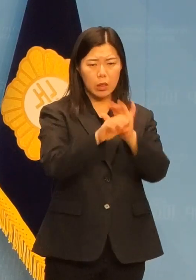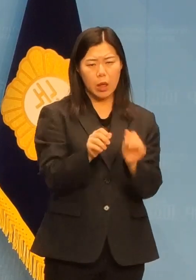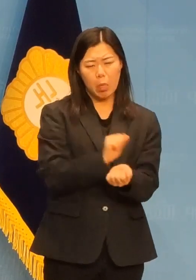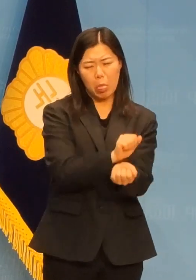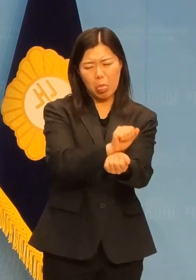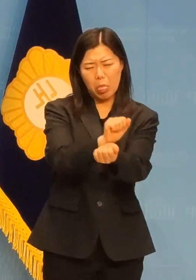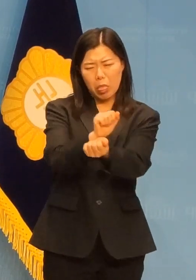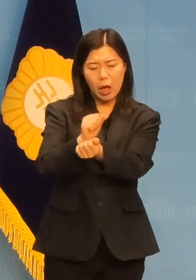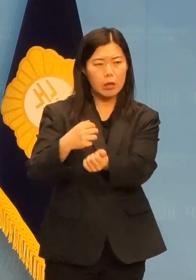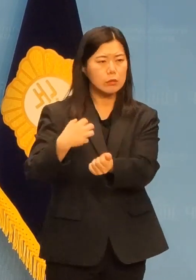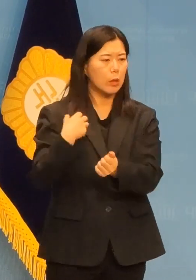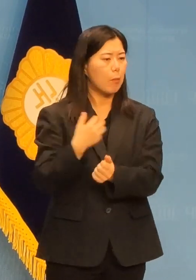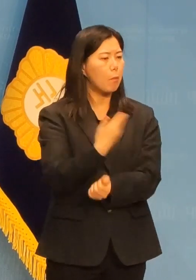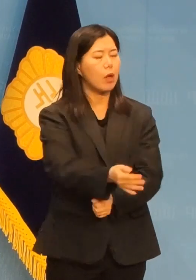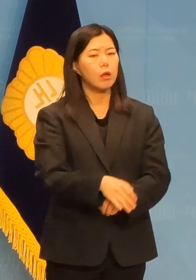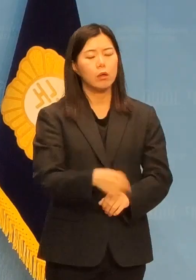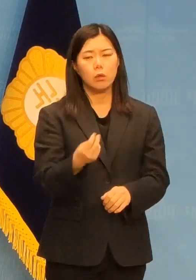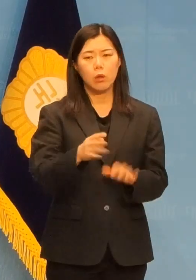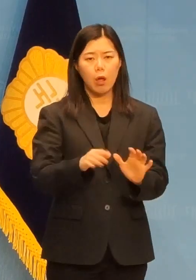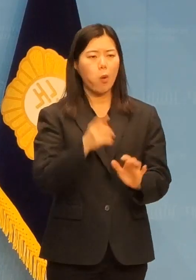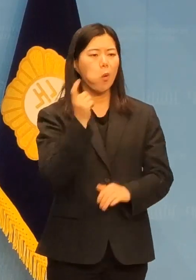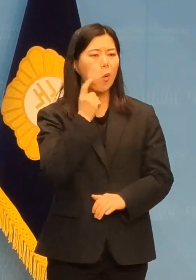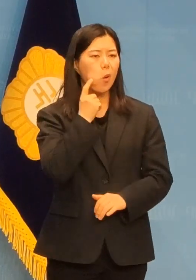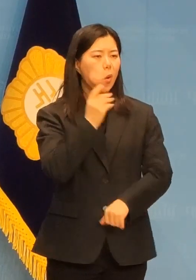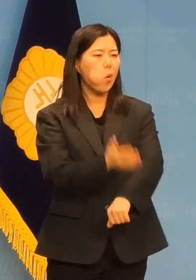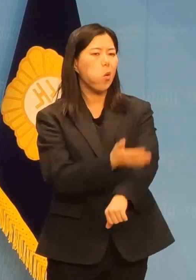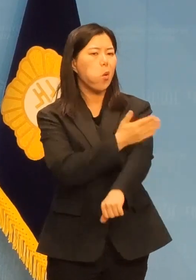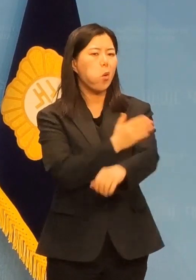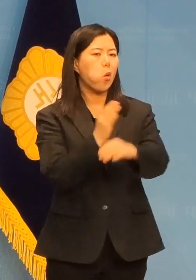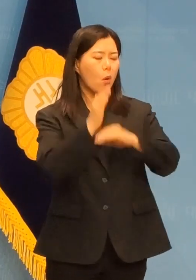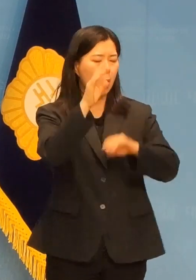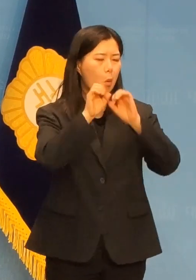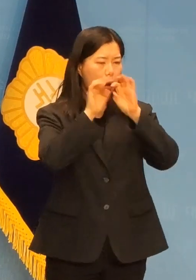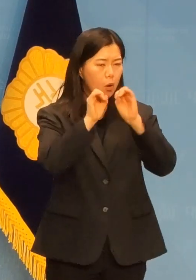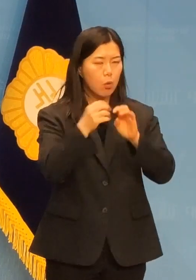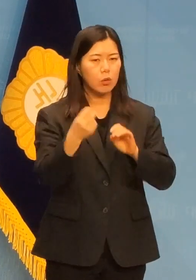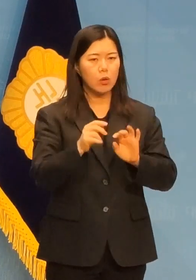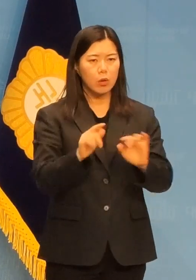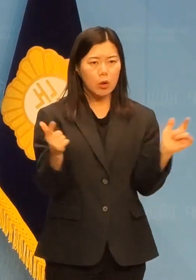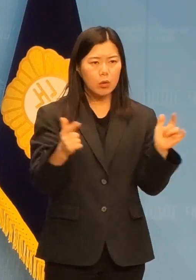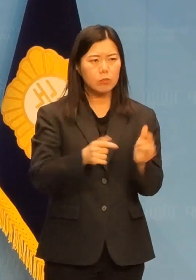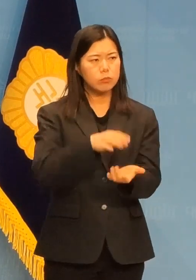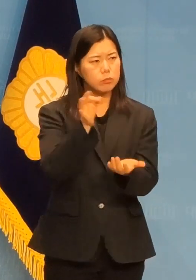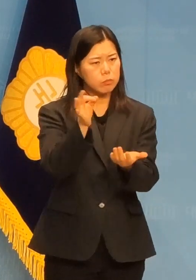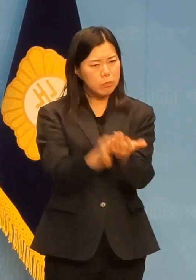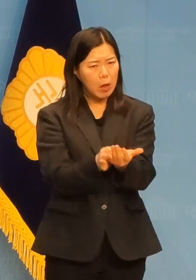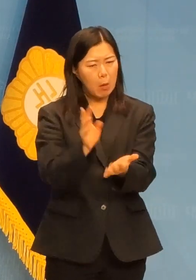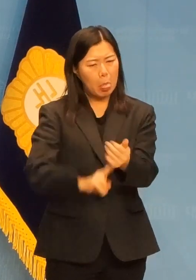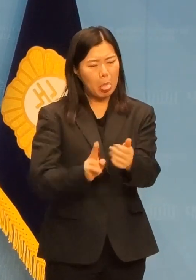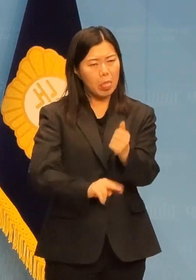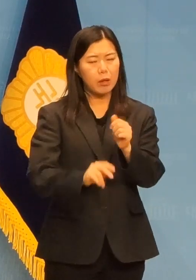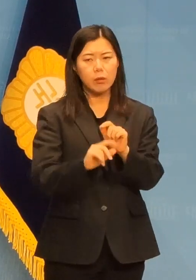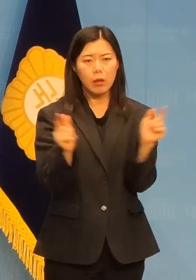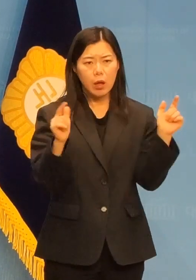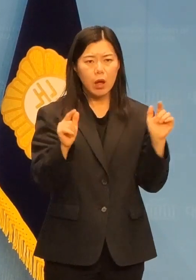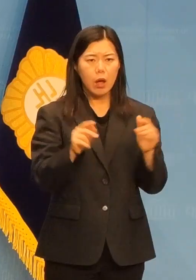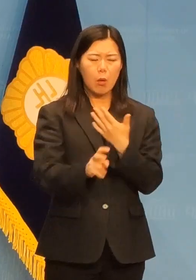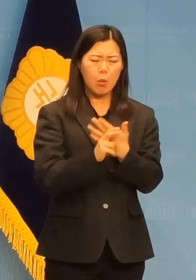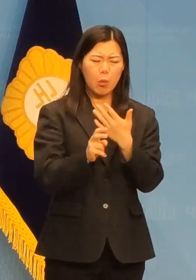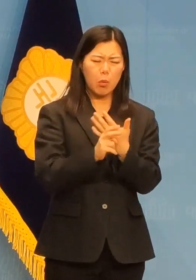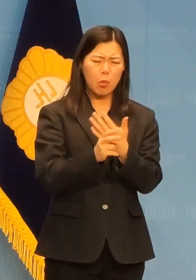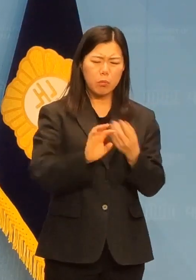전가, 허위 과장 광고, 납품 단가 후려치기까지 위법 편법 논란은 반복돼